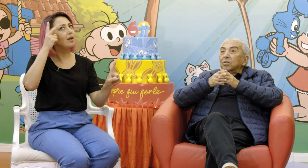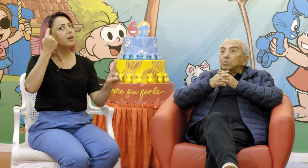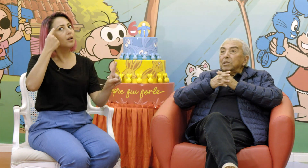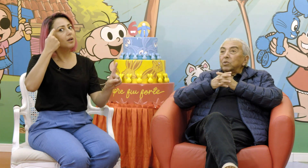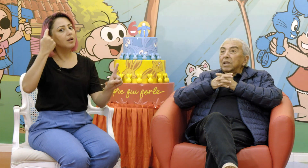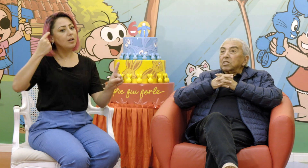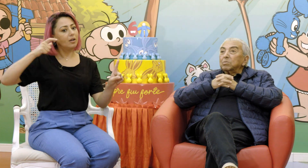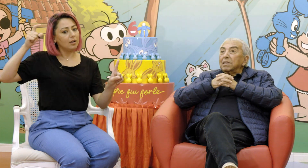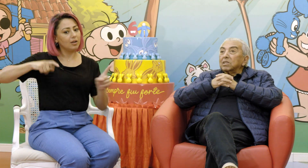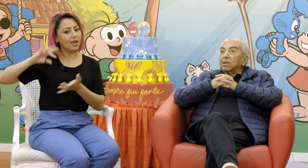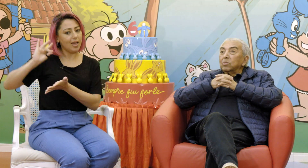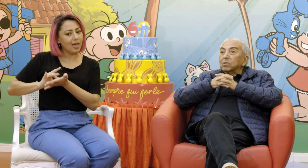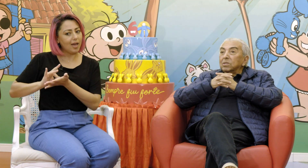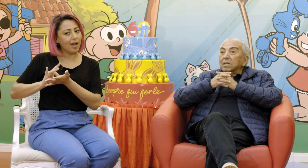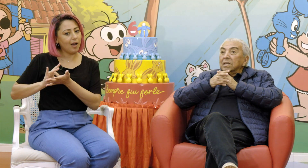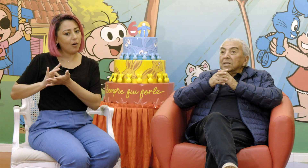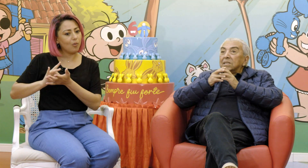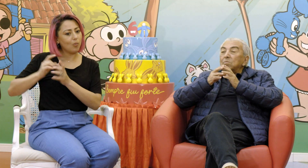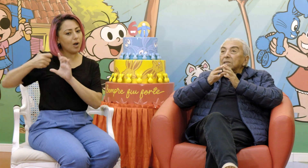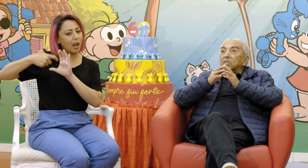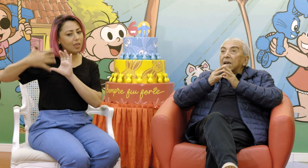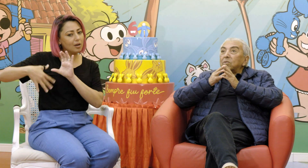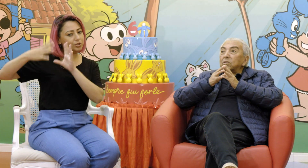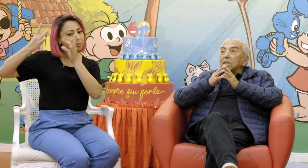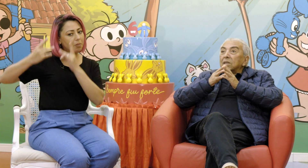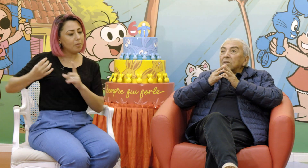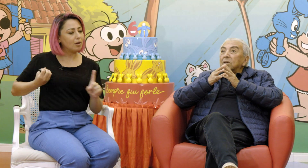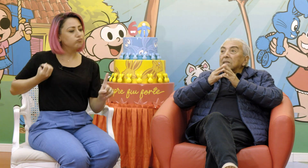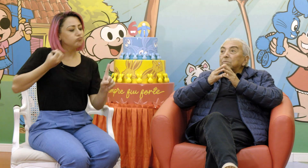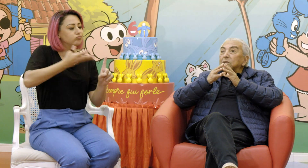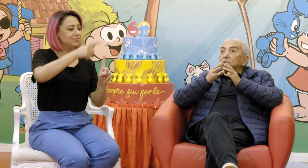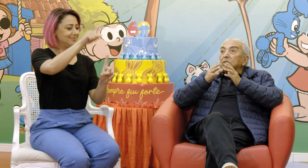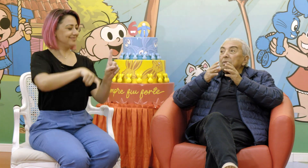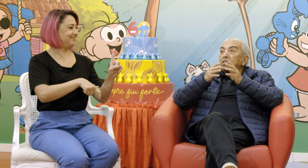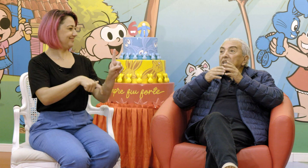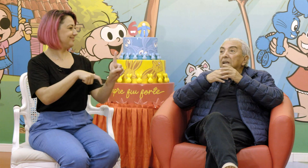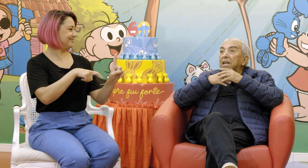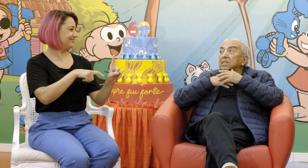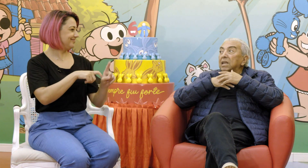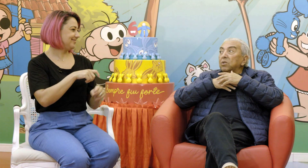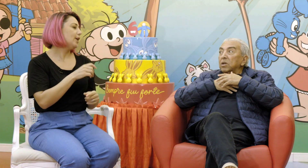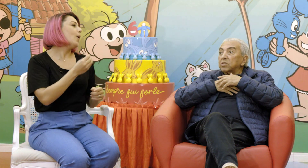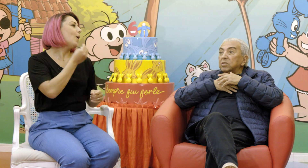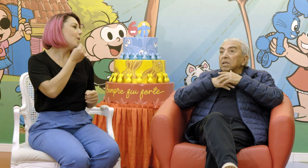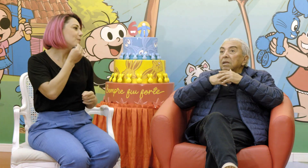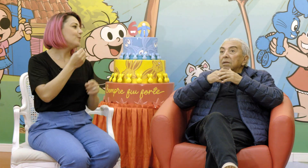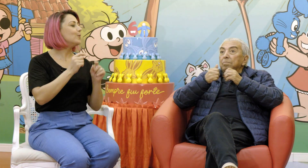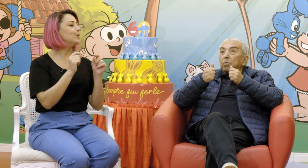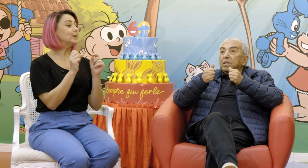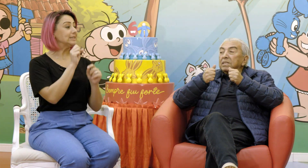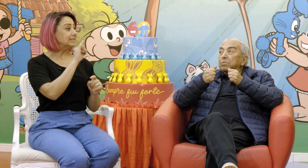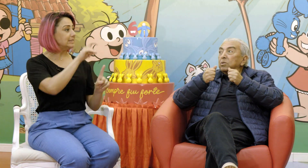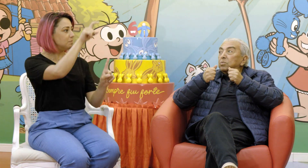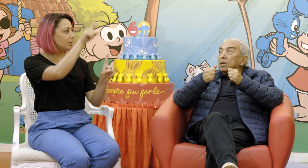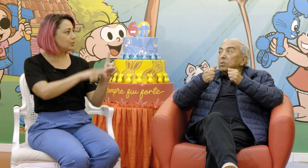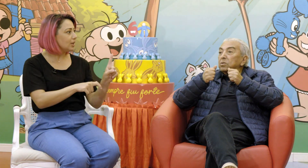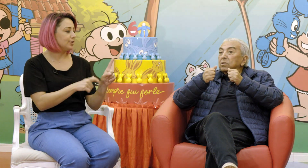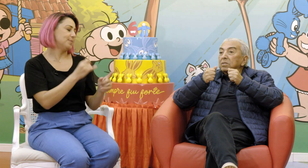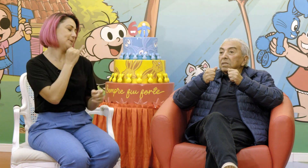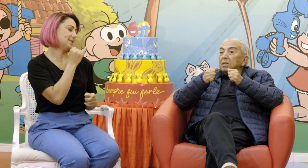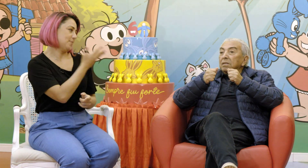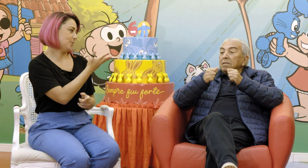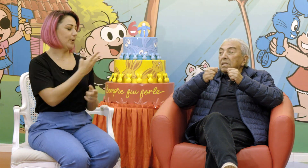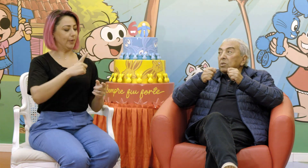Logicamente, os personagens mais ricos são baseados nas pessoas mais chegadas a nós. Por exemplo, nos